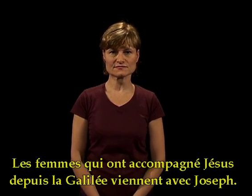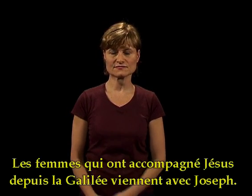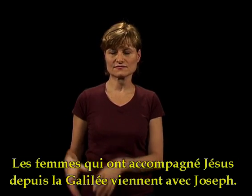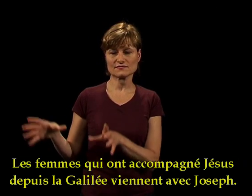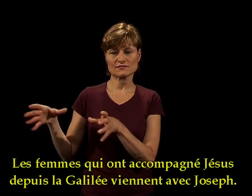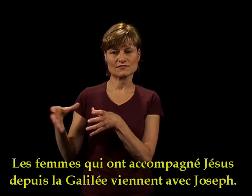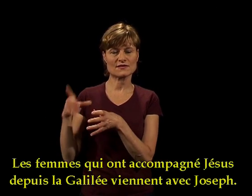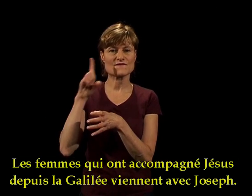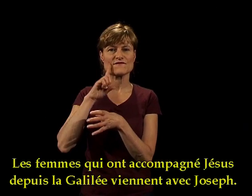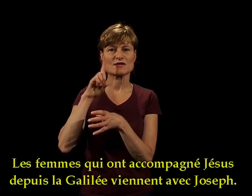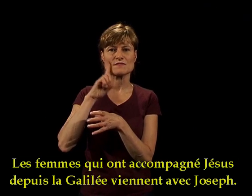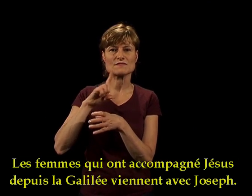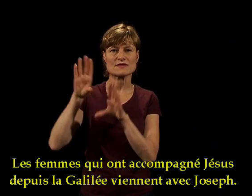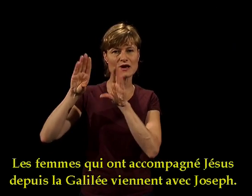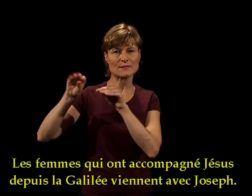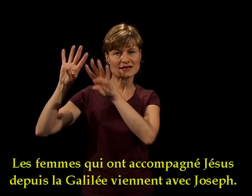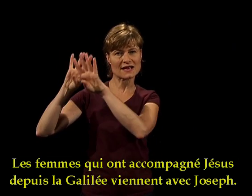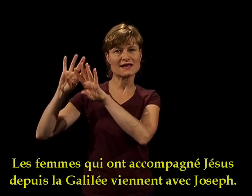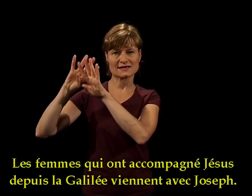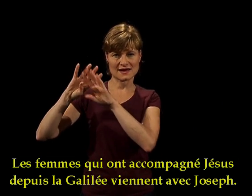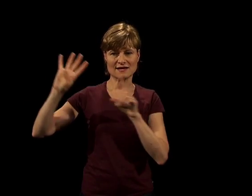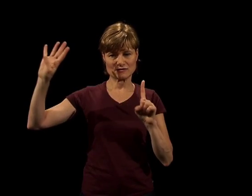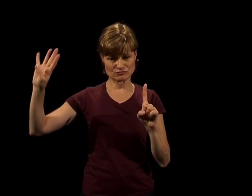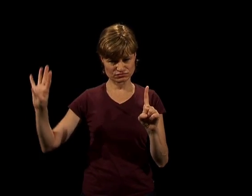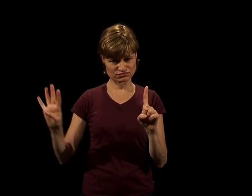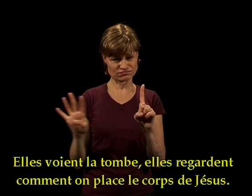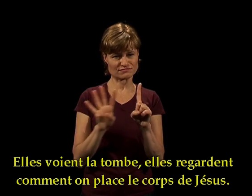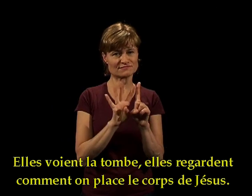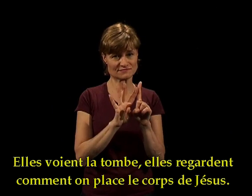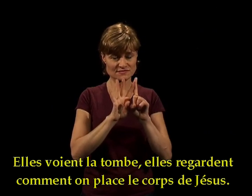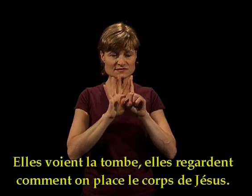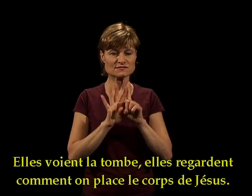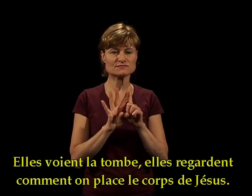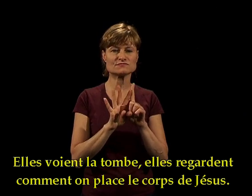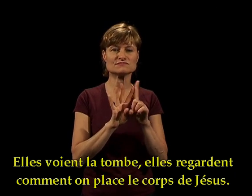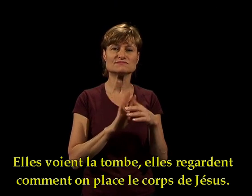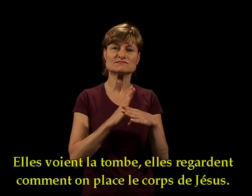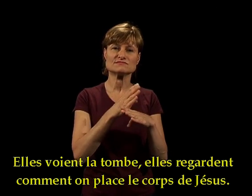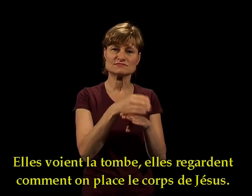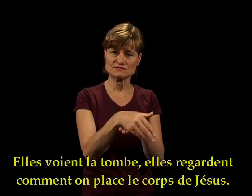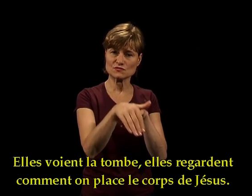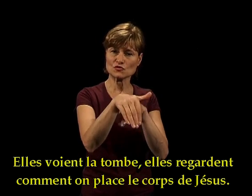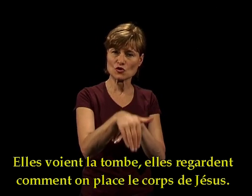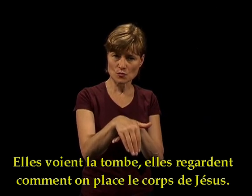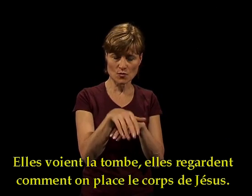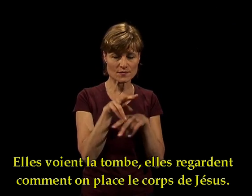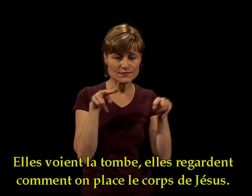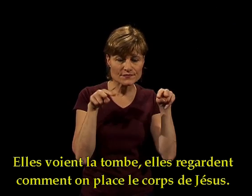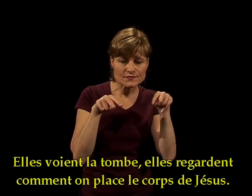Les femmes qui ont accompagné Jésus depuis la Galilée viennent avec Joseph. Elles voient la tombe.